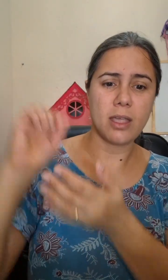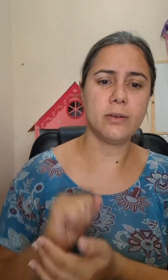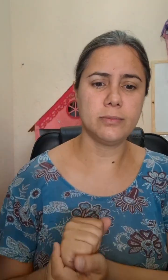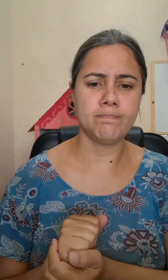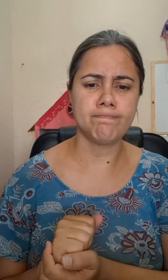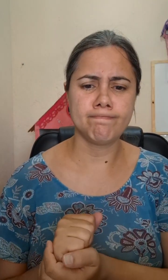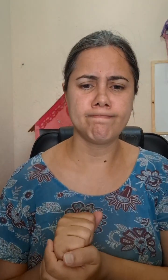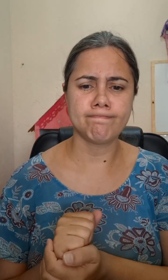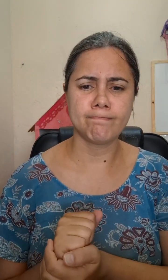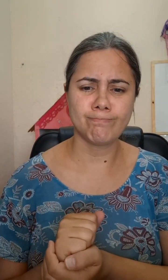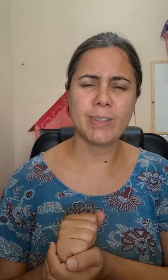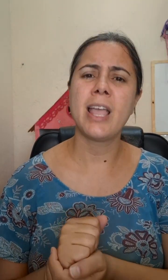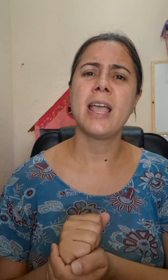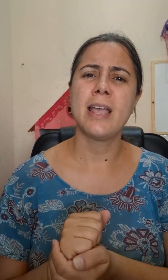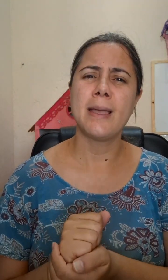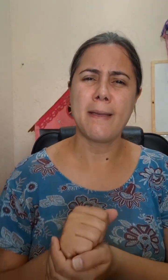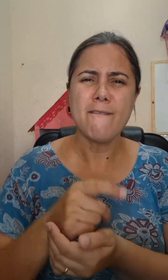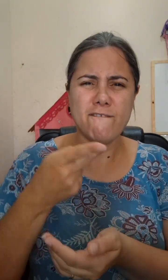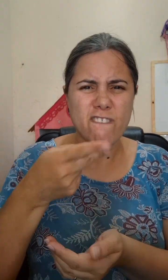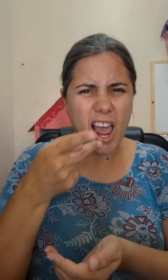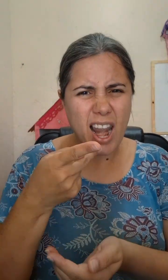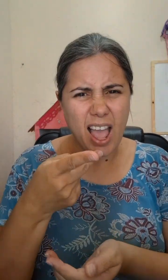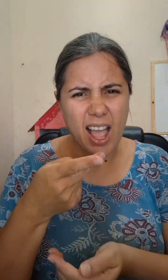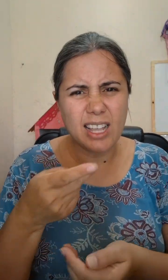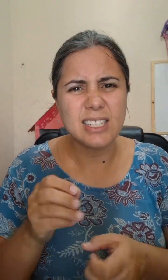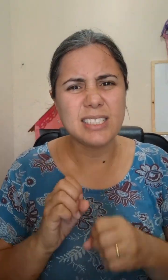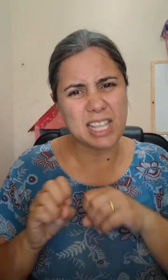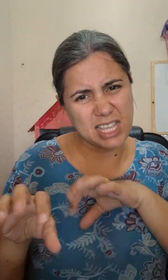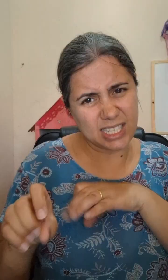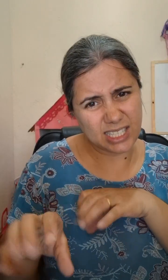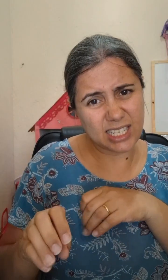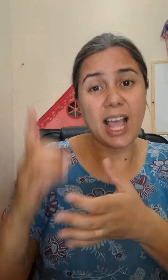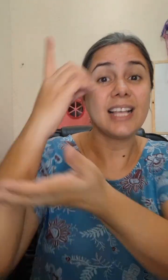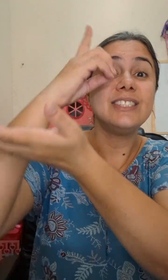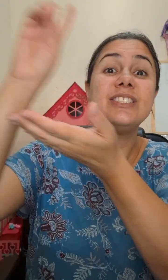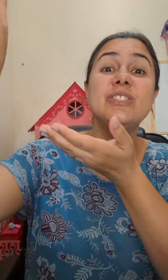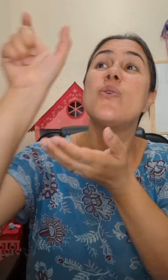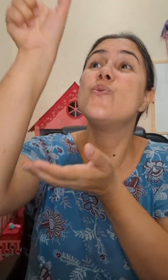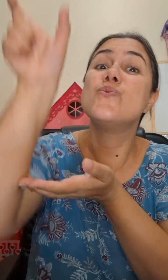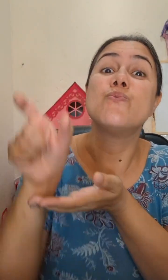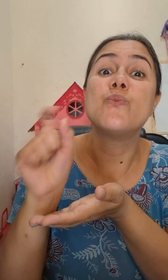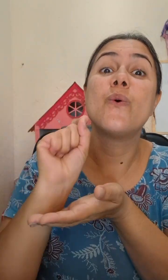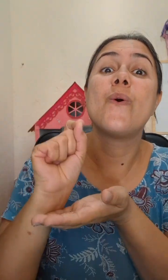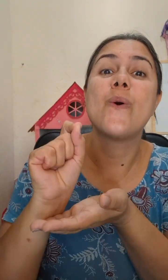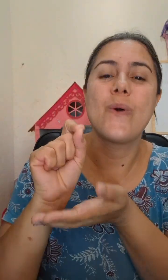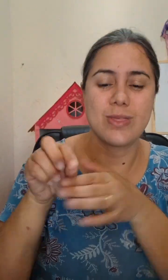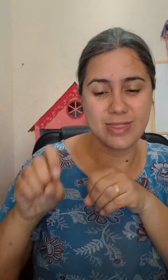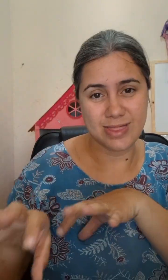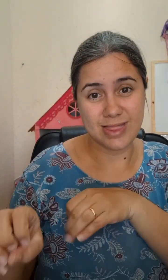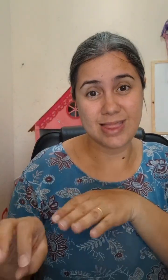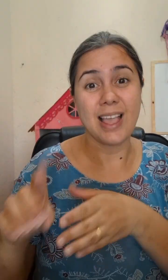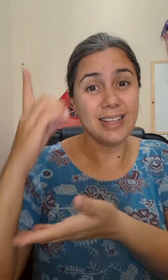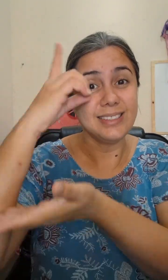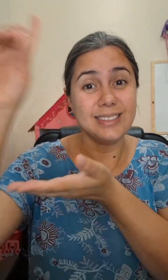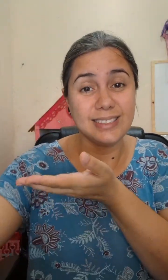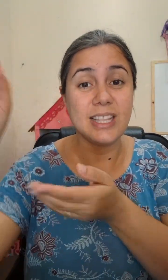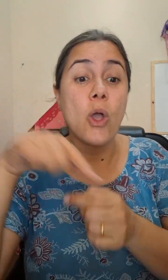Tornasse, então, o Criador conhecido em toda a terra. Falasse, então, de Deus para outras pessoas, para